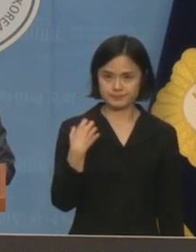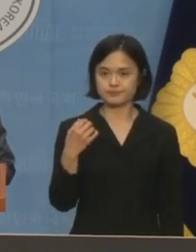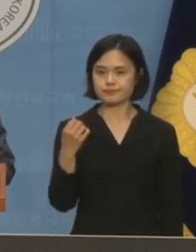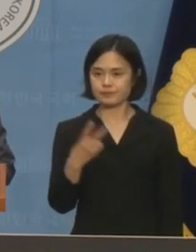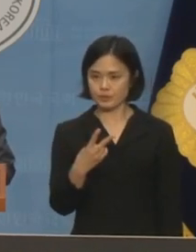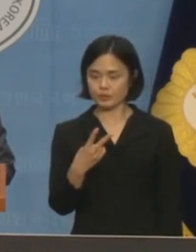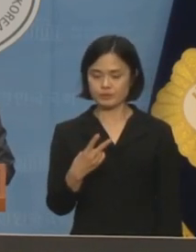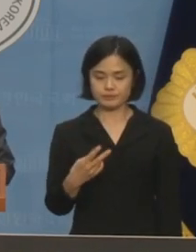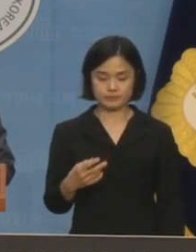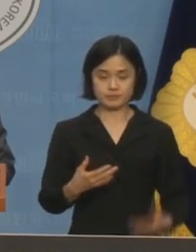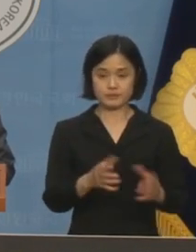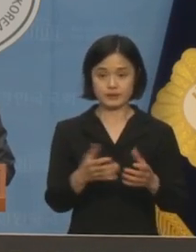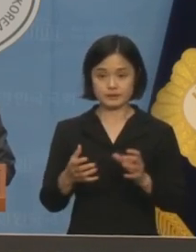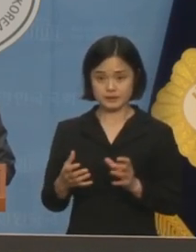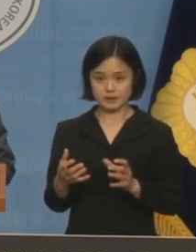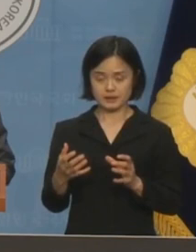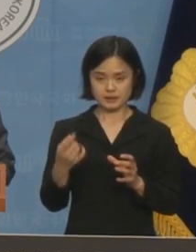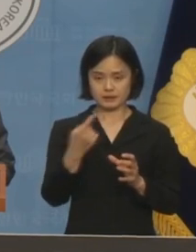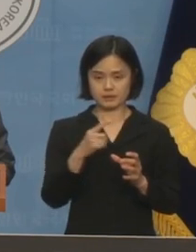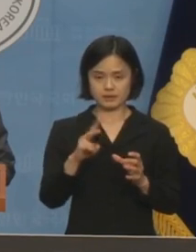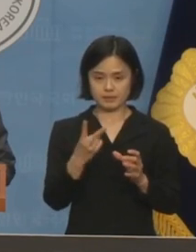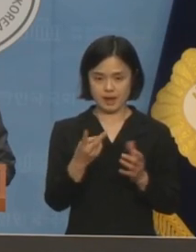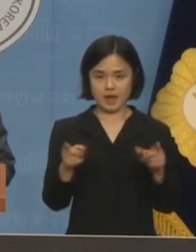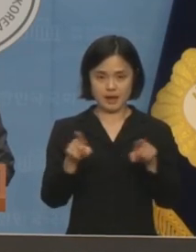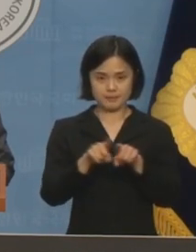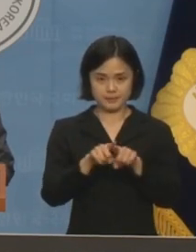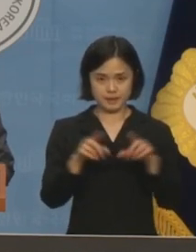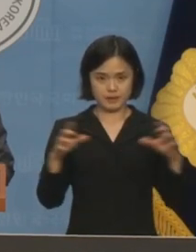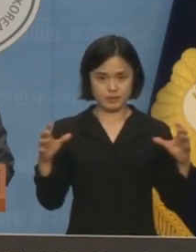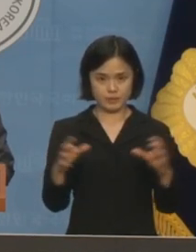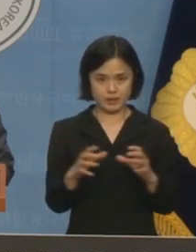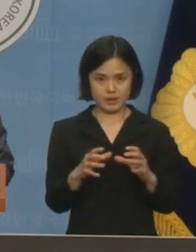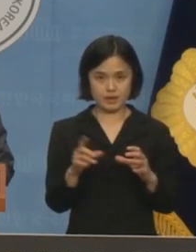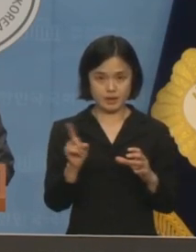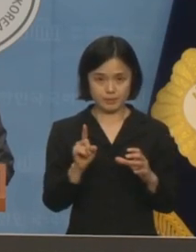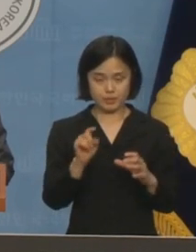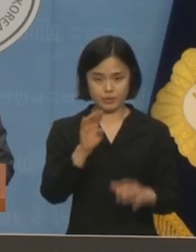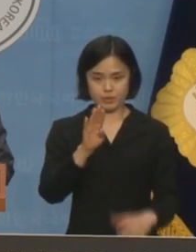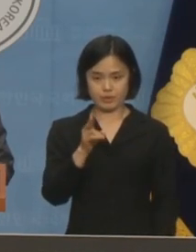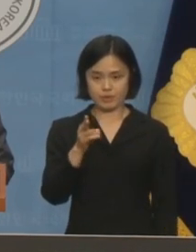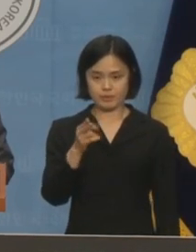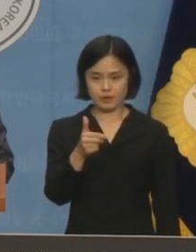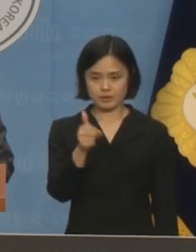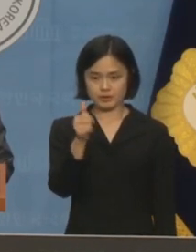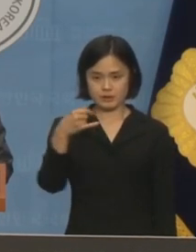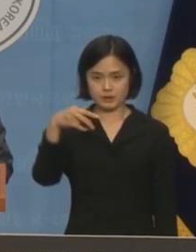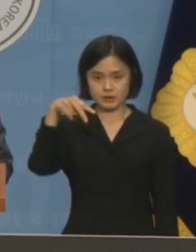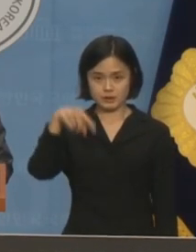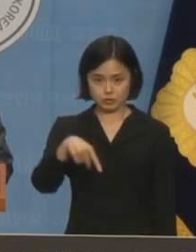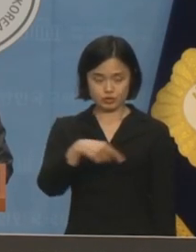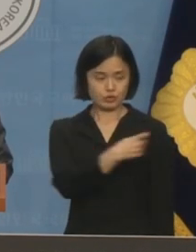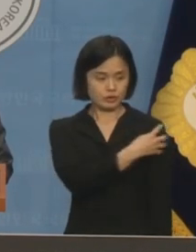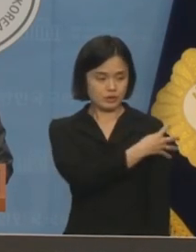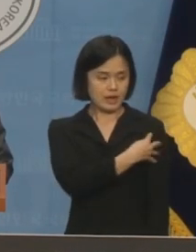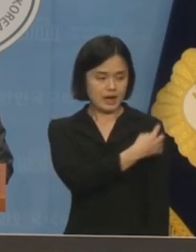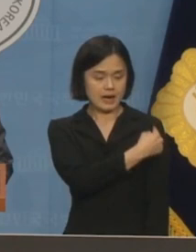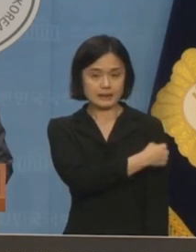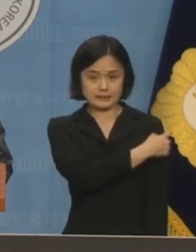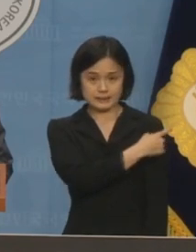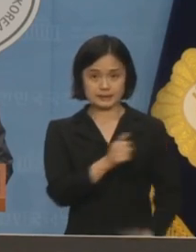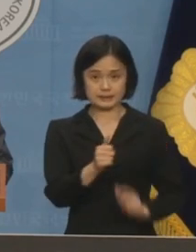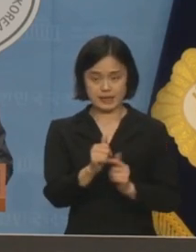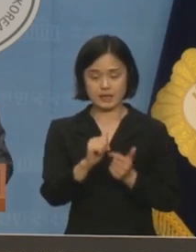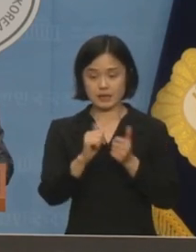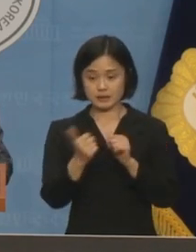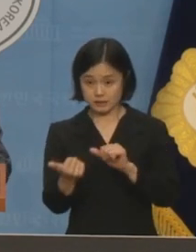1200개 단체가 주관하는 고 변희수 하사의 순직 결정 및 국립묘지 현충원